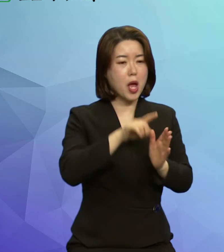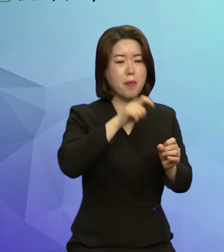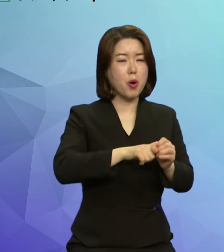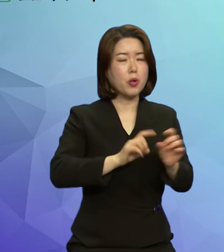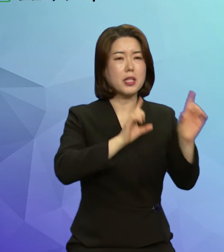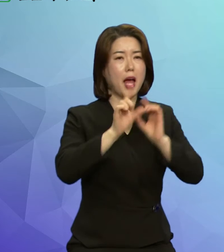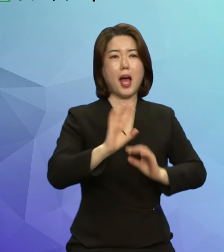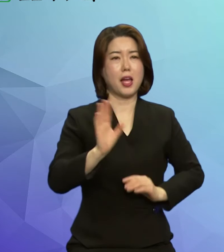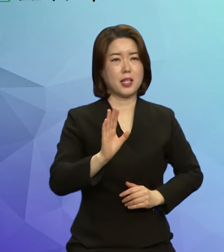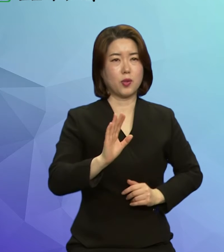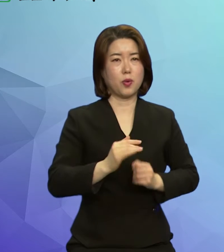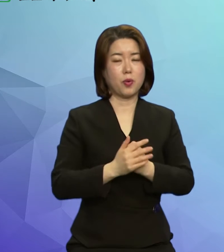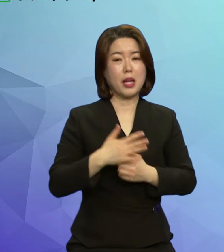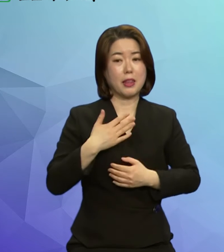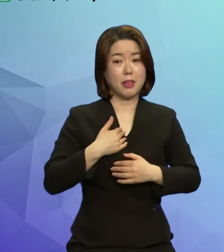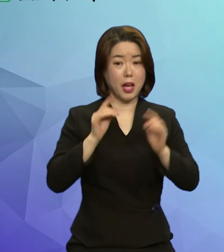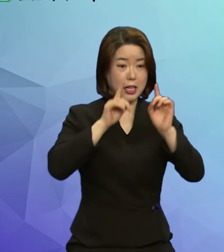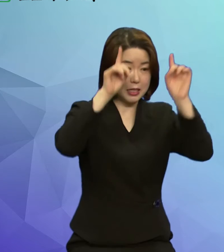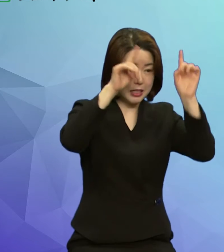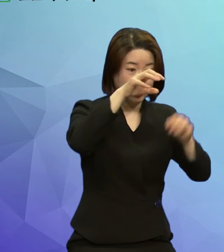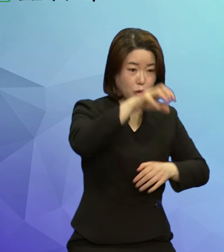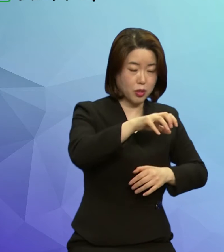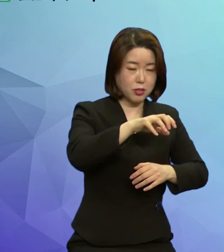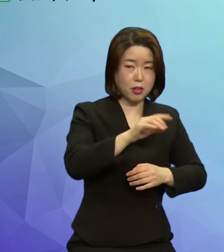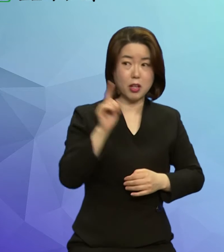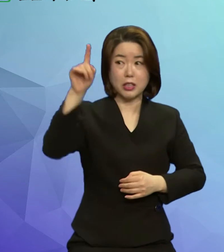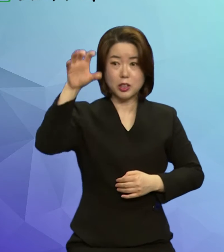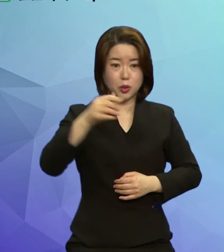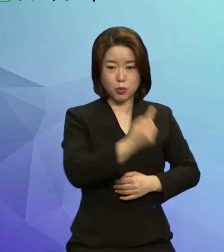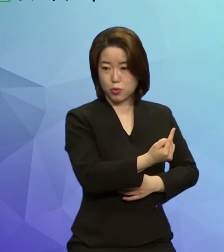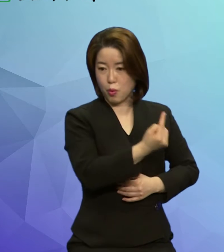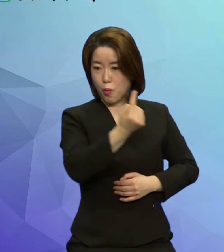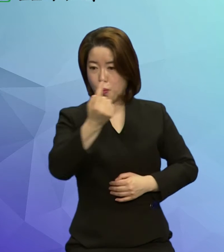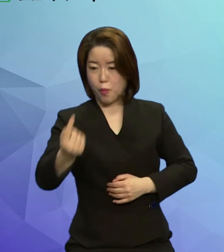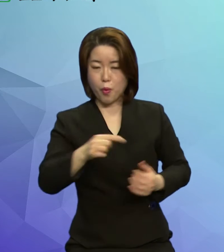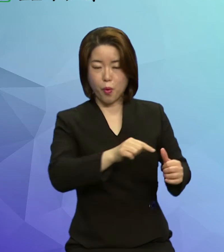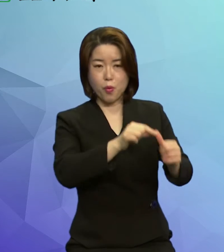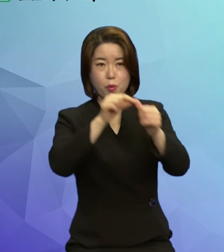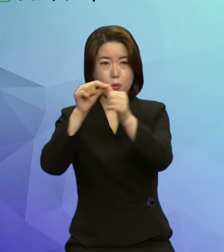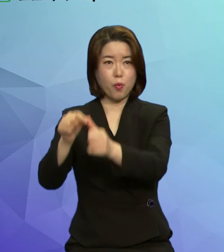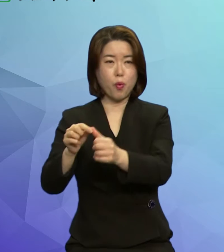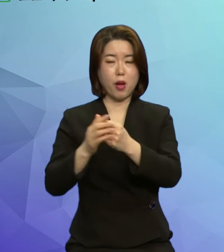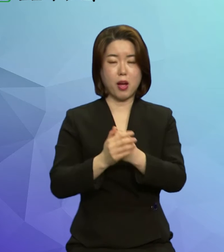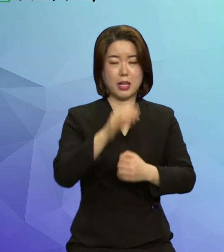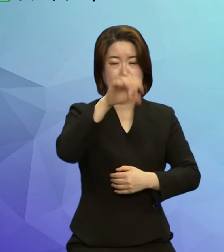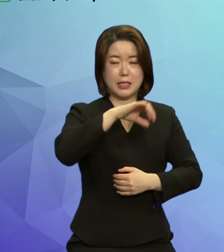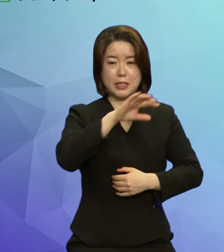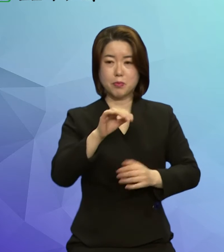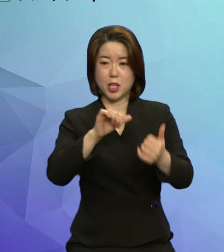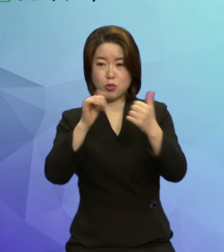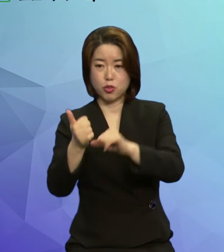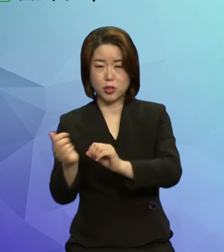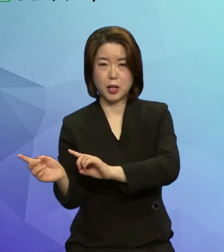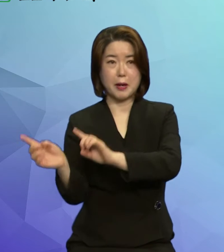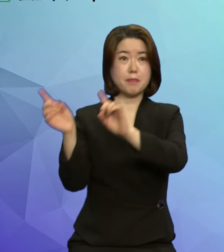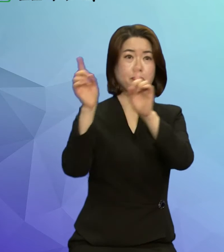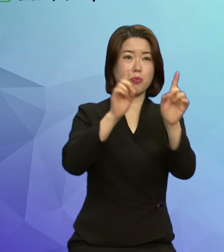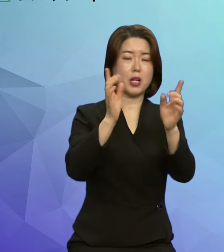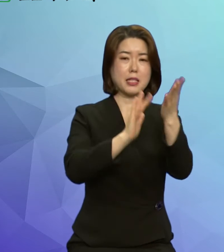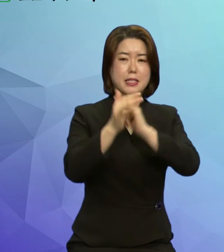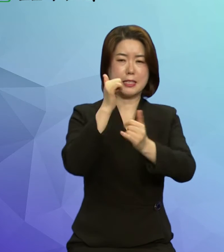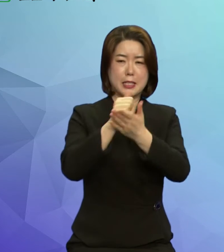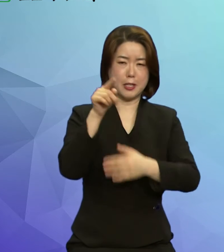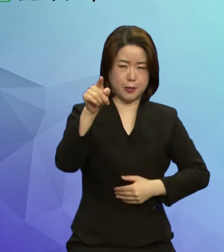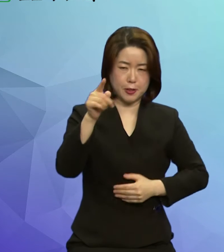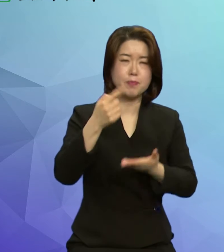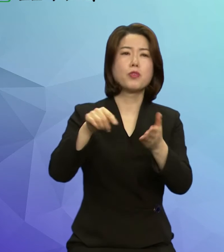않고 나를 지옥에서 천국으로 구원하시려고 십자가에 죽으셨다가 부활하신